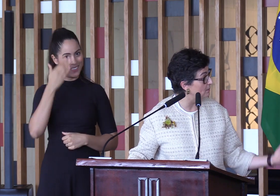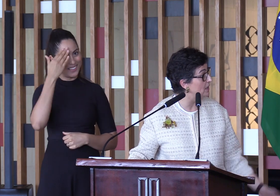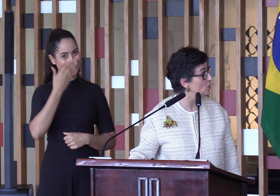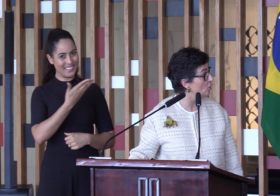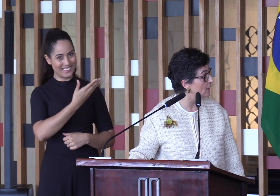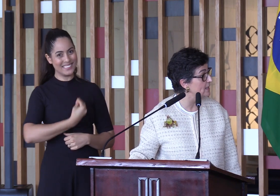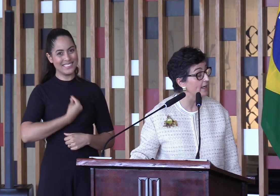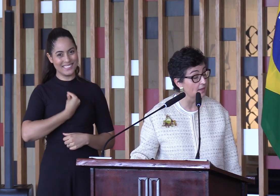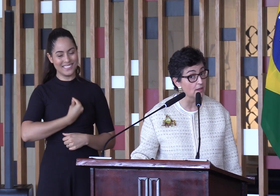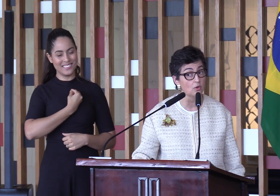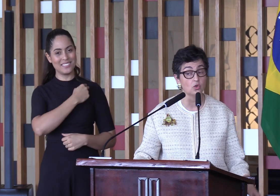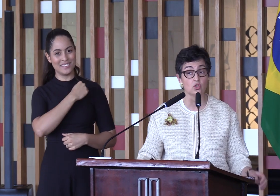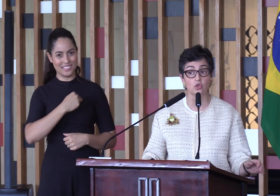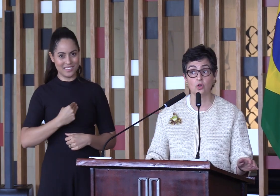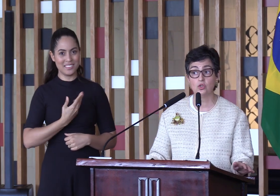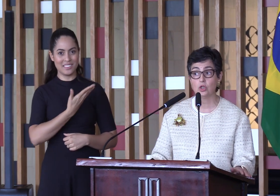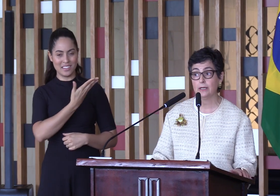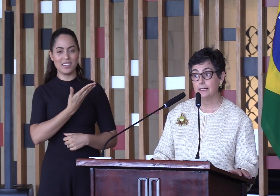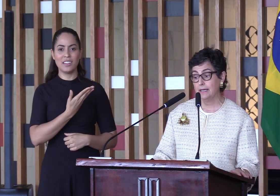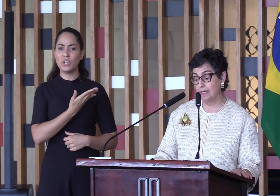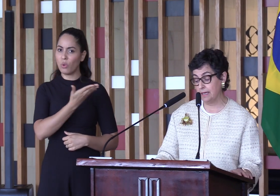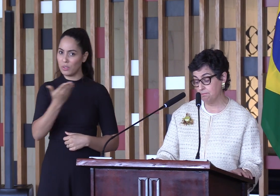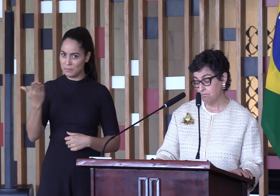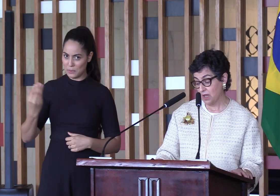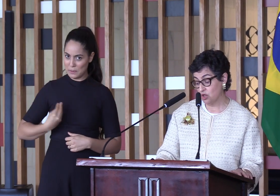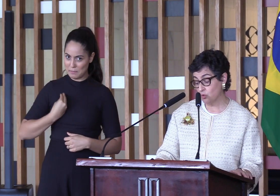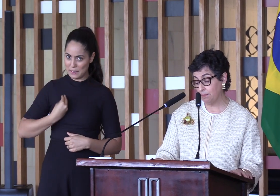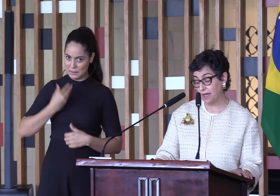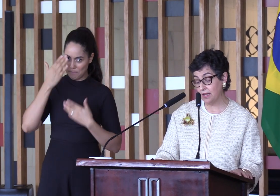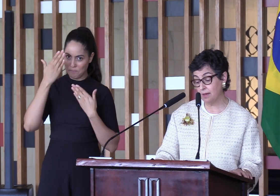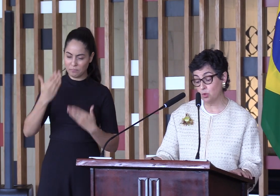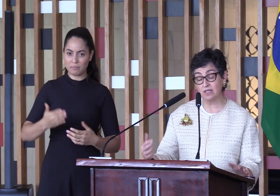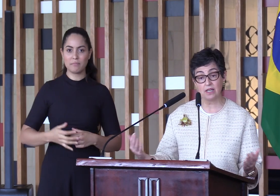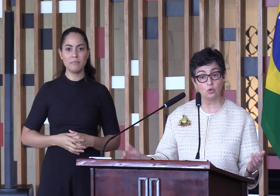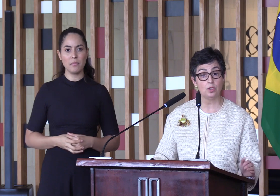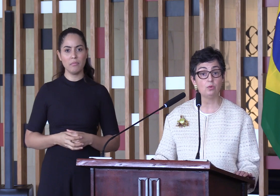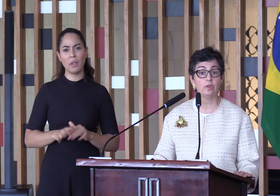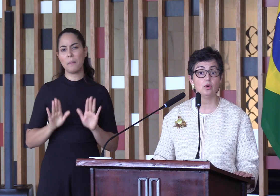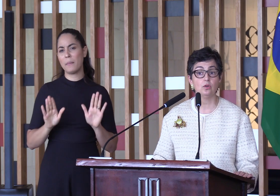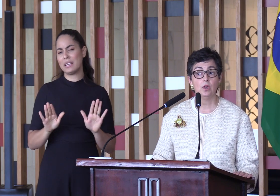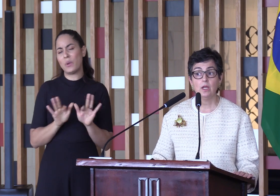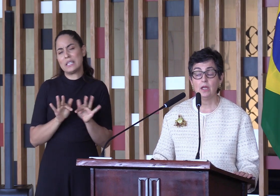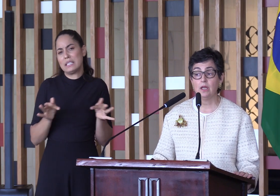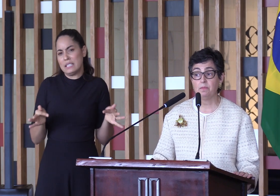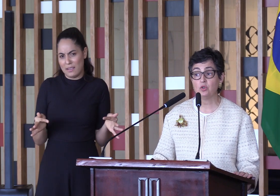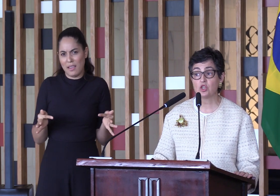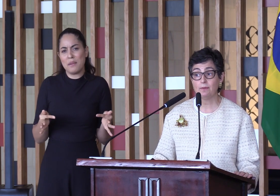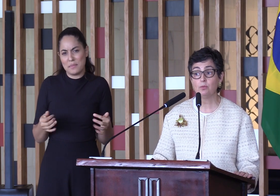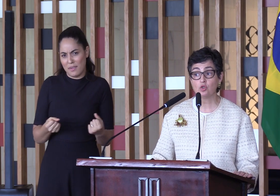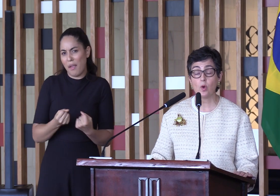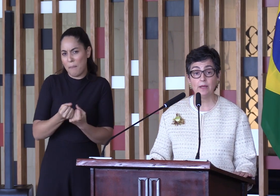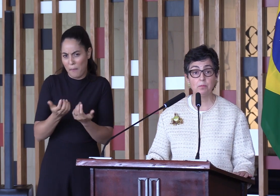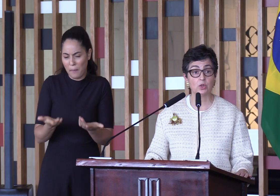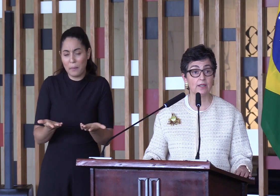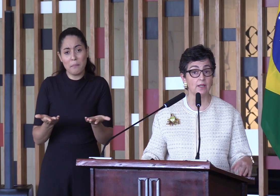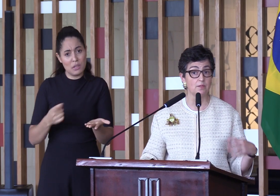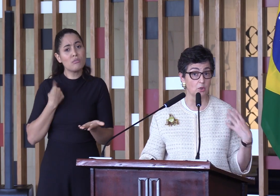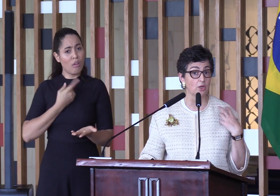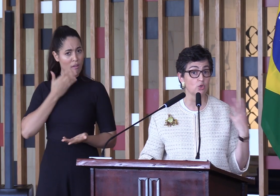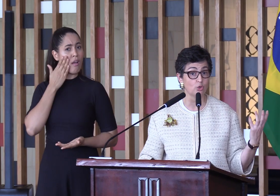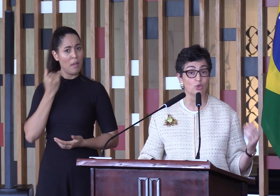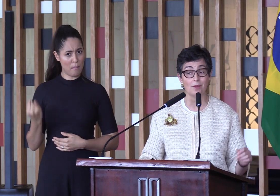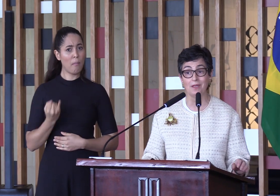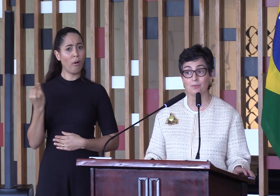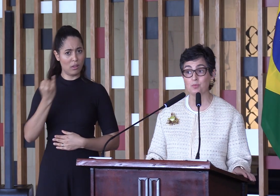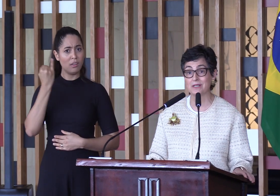presença do ministro de Sanidade com nós. É uma pequena e modesta contribuição, mas sabemos o quão importante